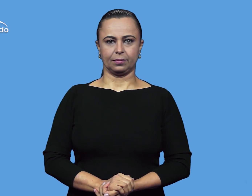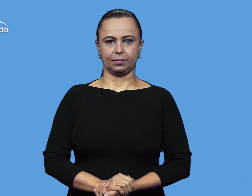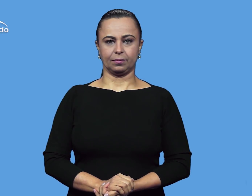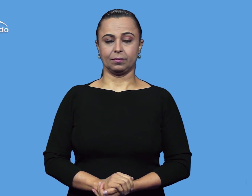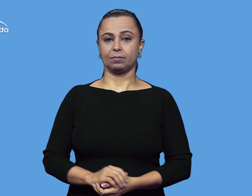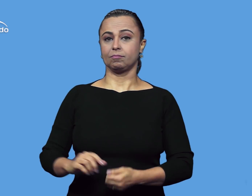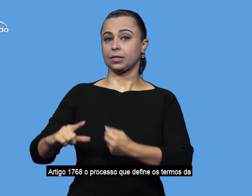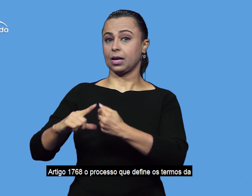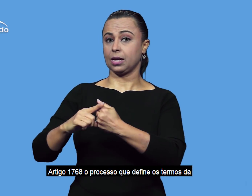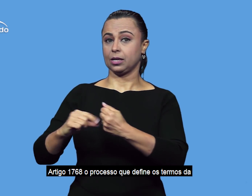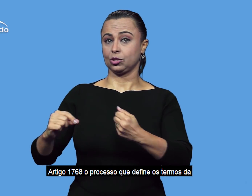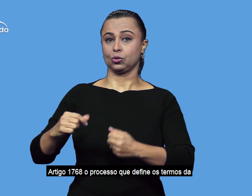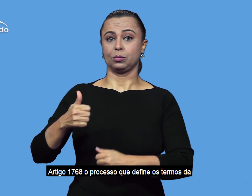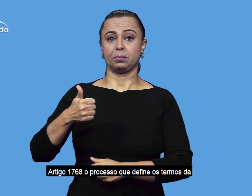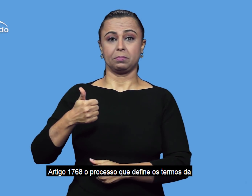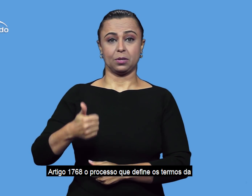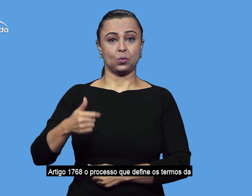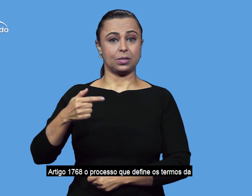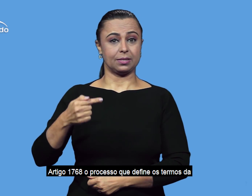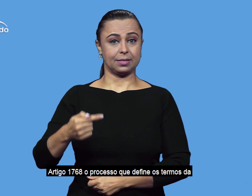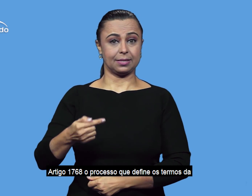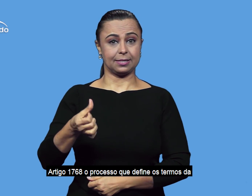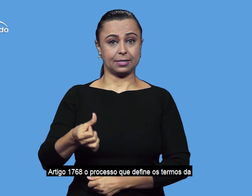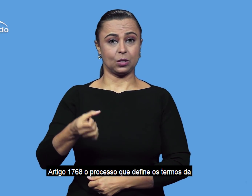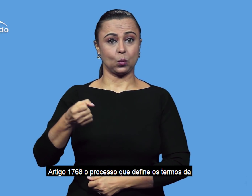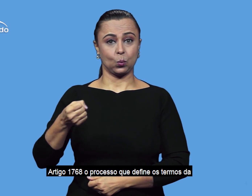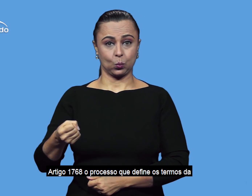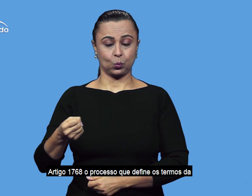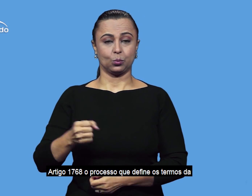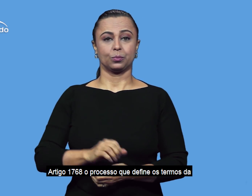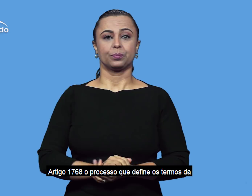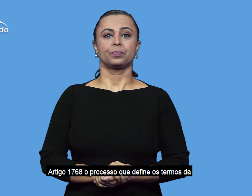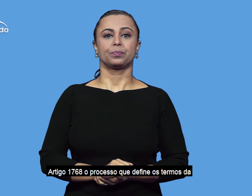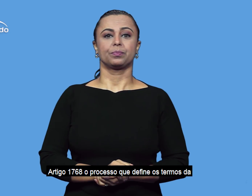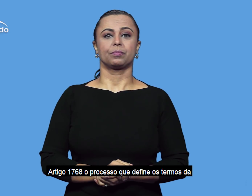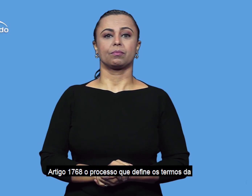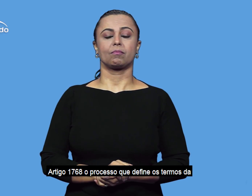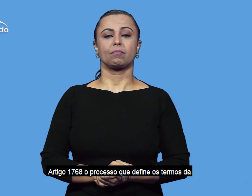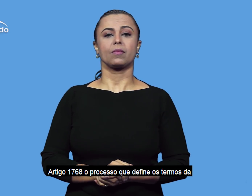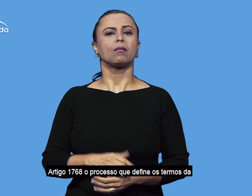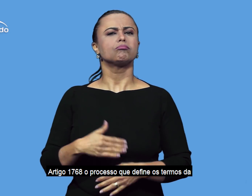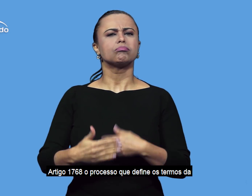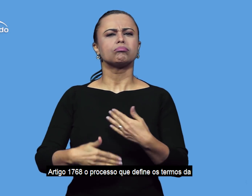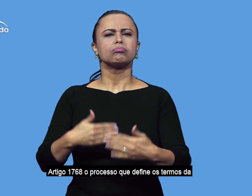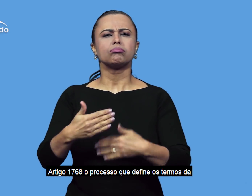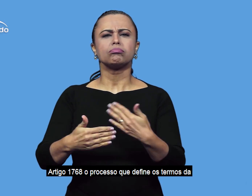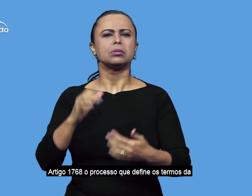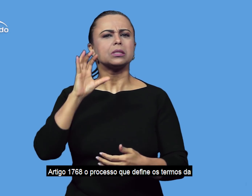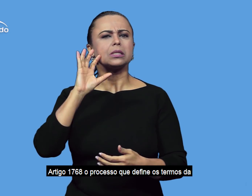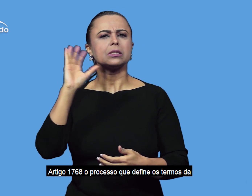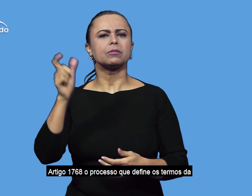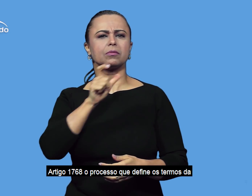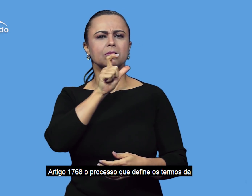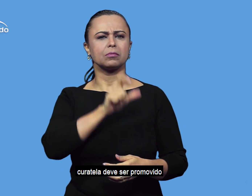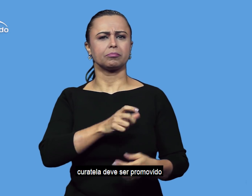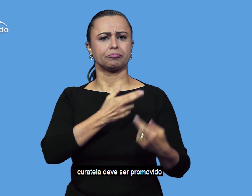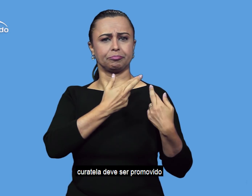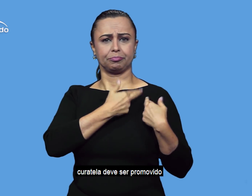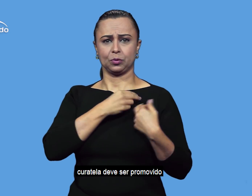o artigo 1768 o processo que define os termos da curatela deve